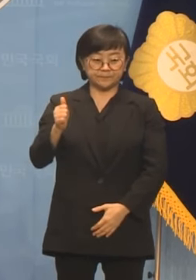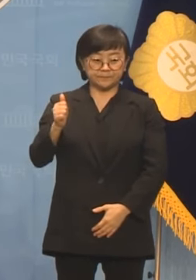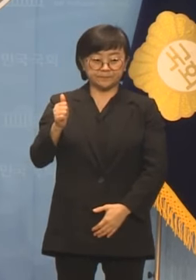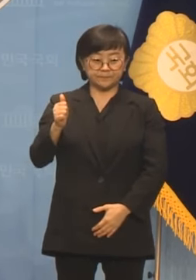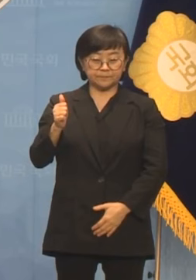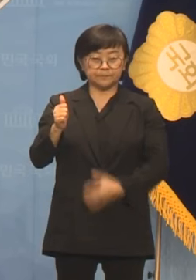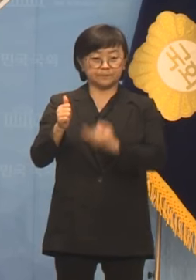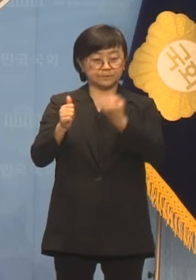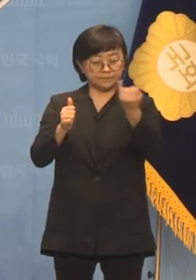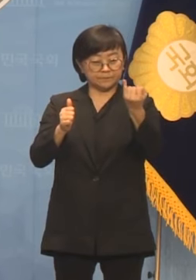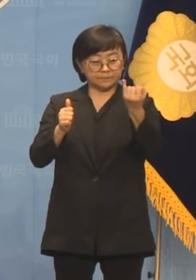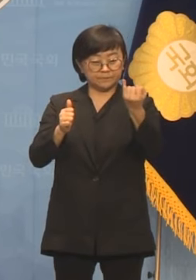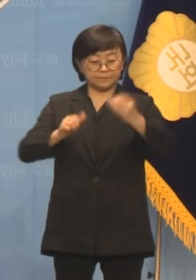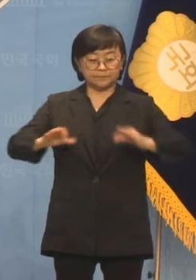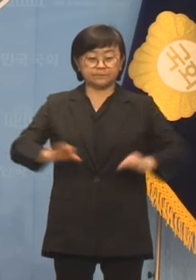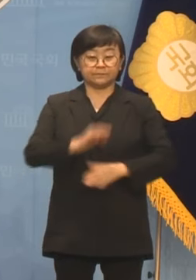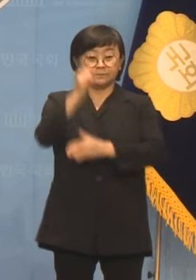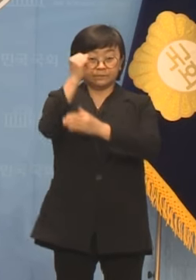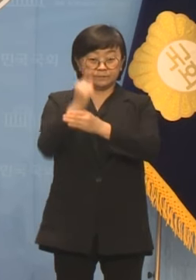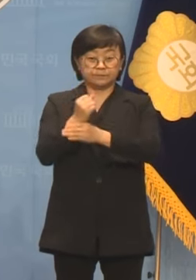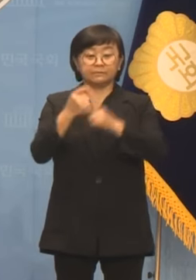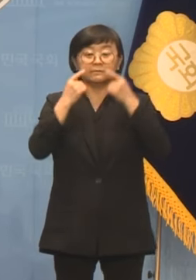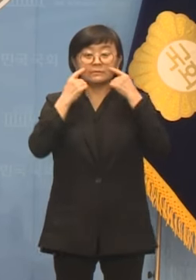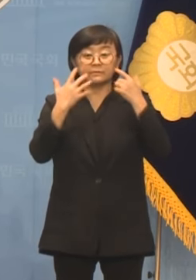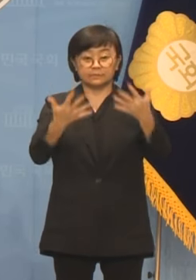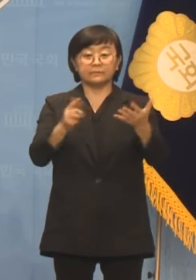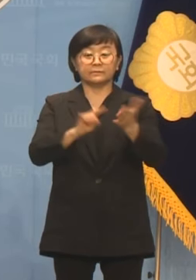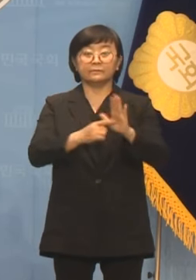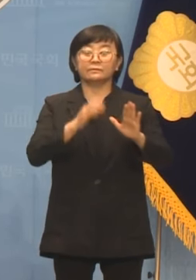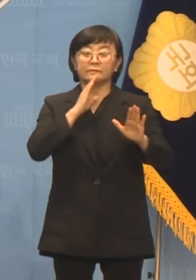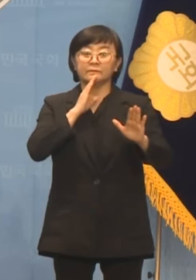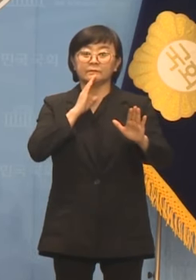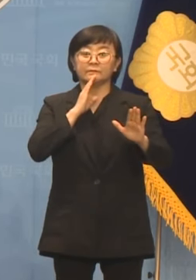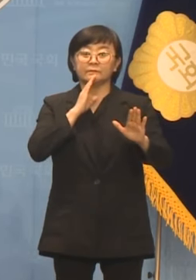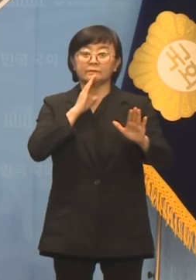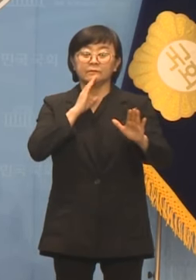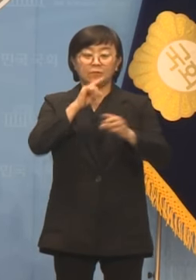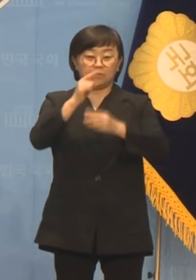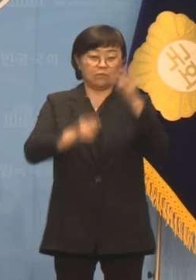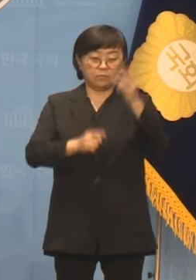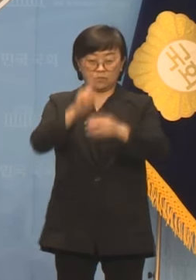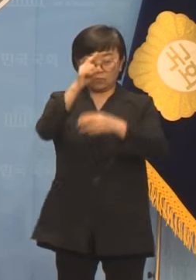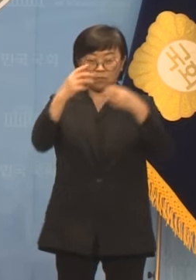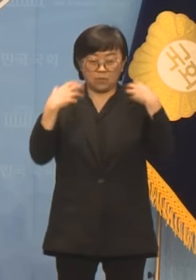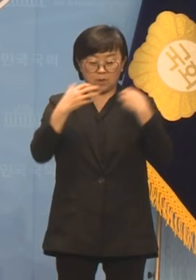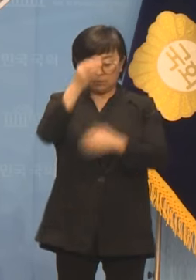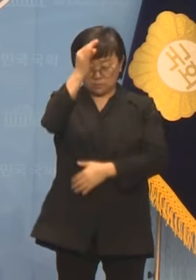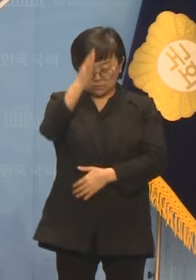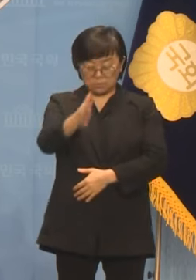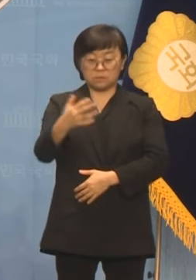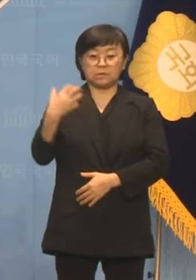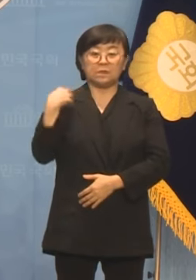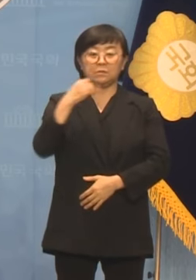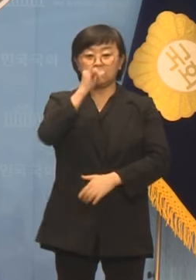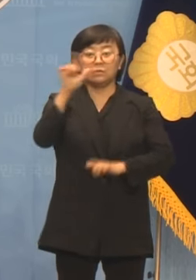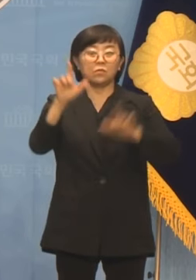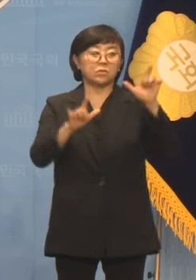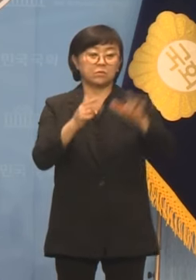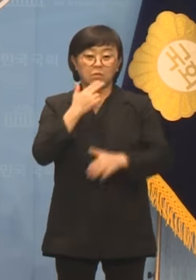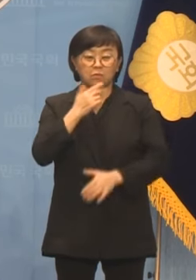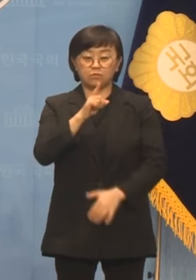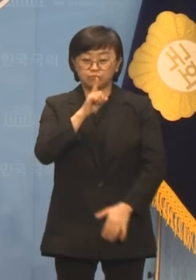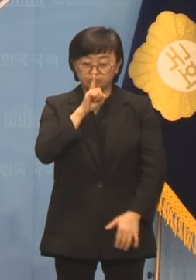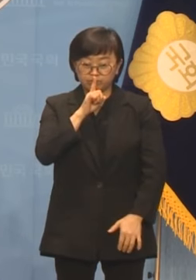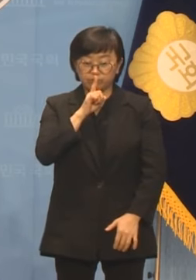배우자의 부정부패가 적나라하게 드러났는데도 윤석열 정부는 사과하고 책임지기는커녕